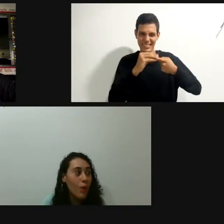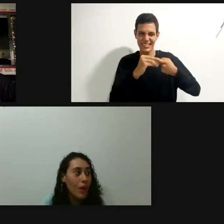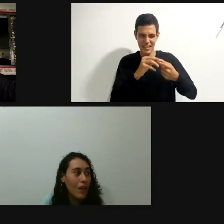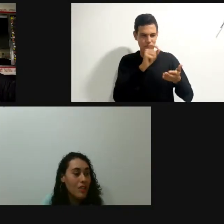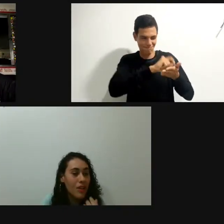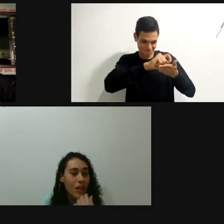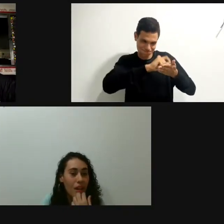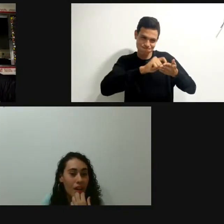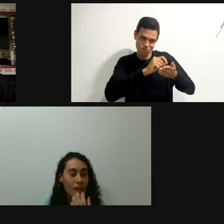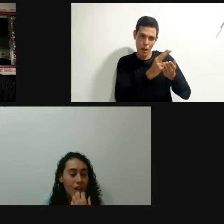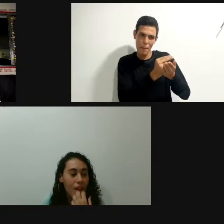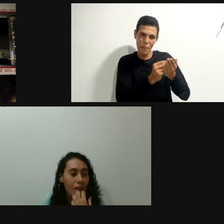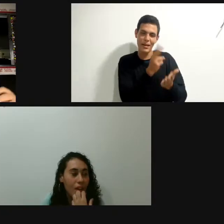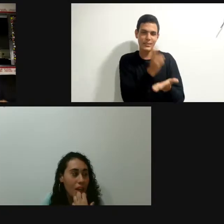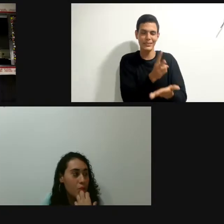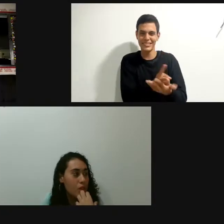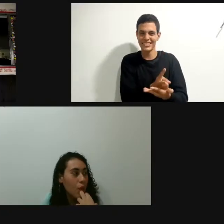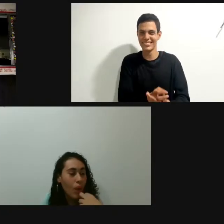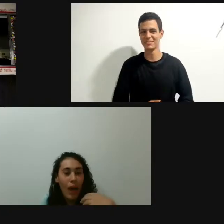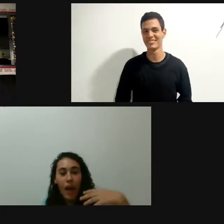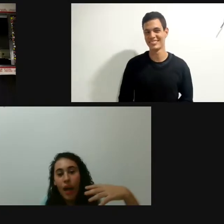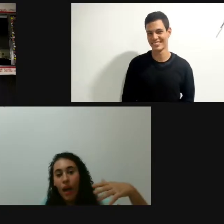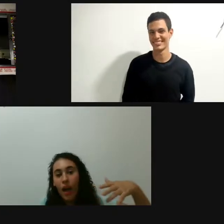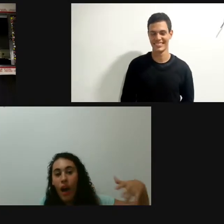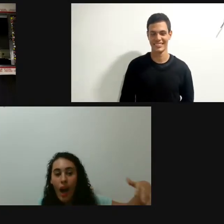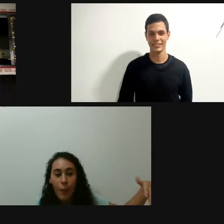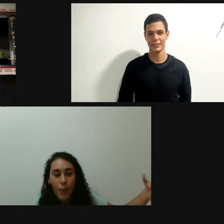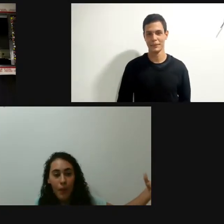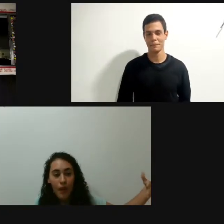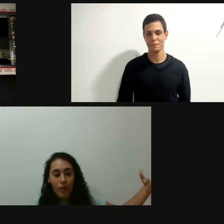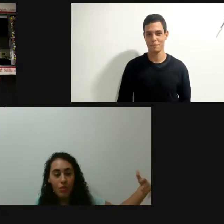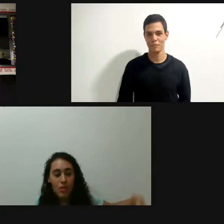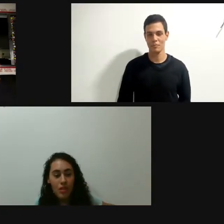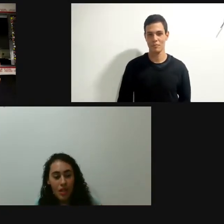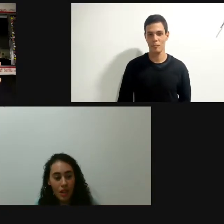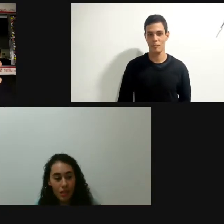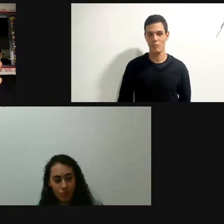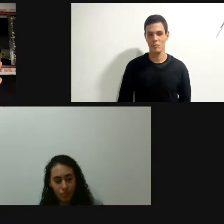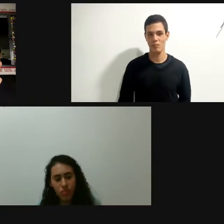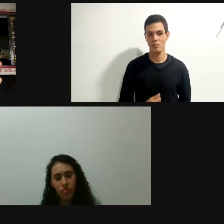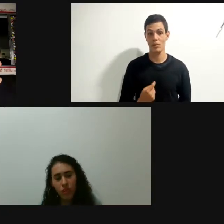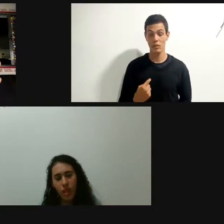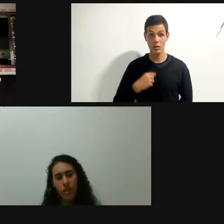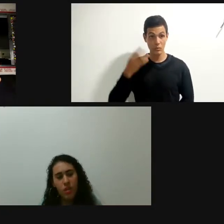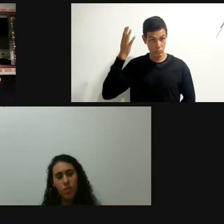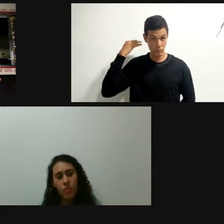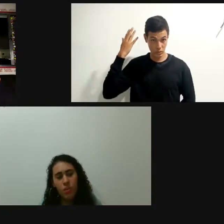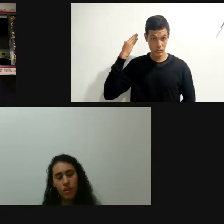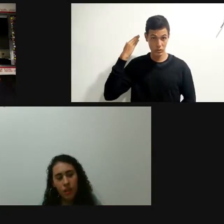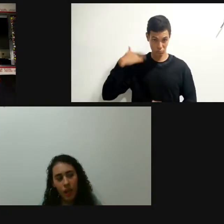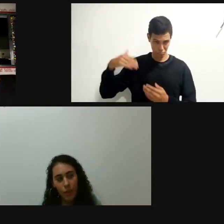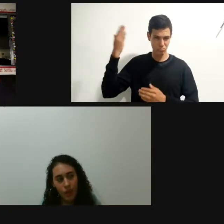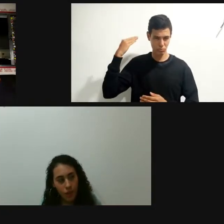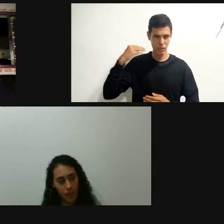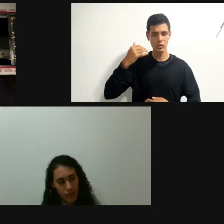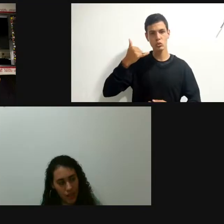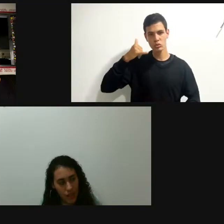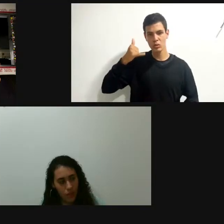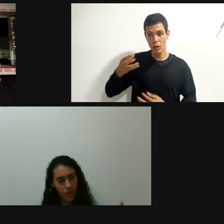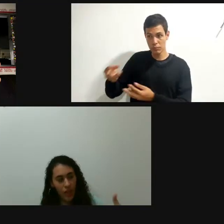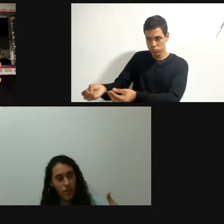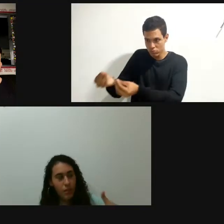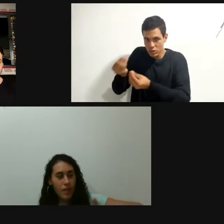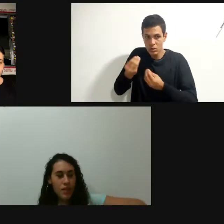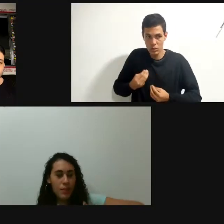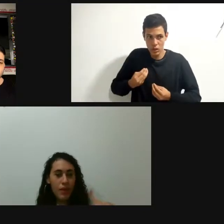Eu ganhei um celular, vamos dizer, na minha adolescência,